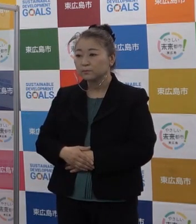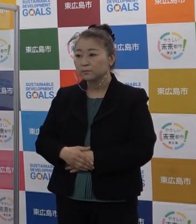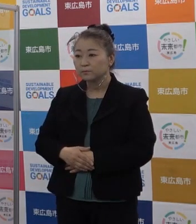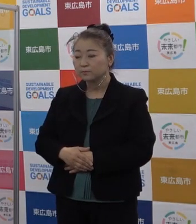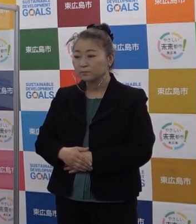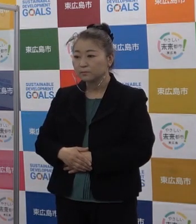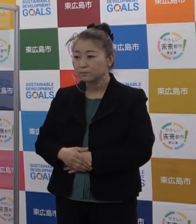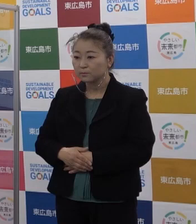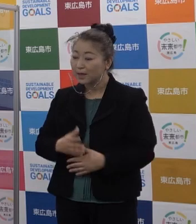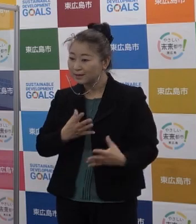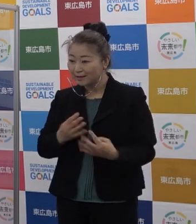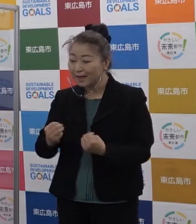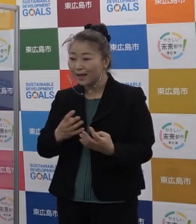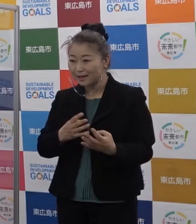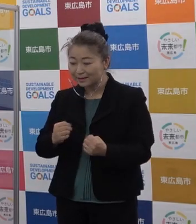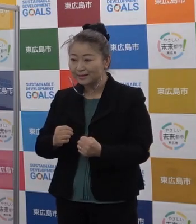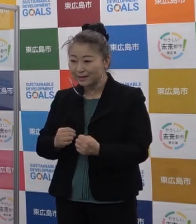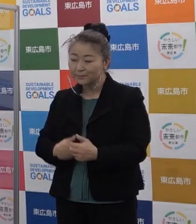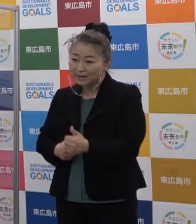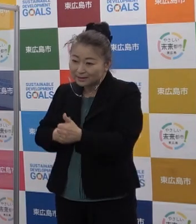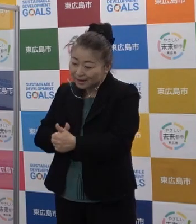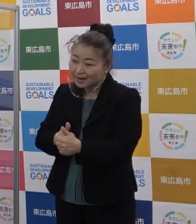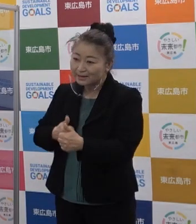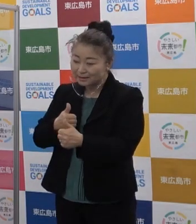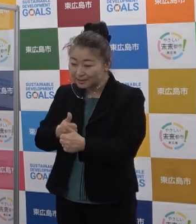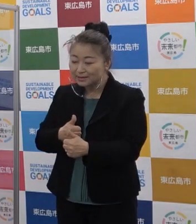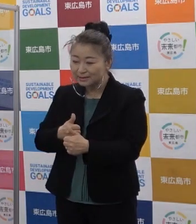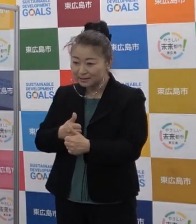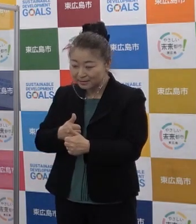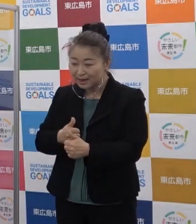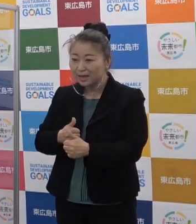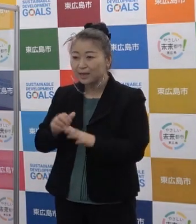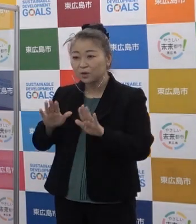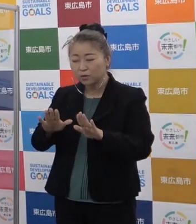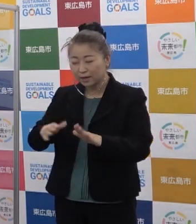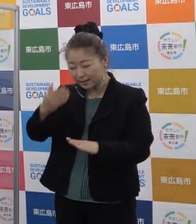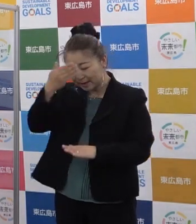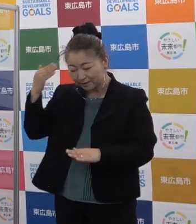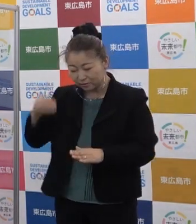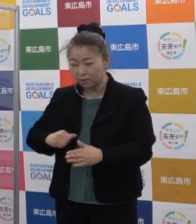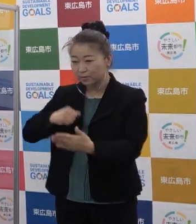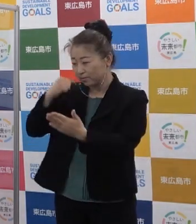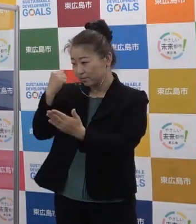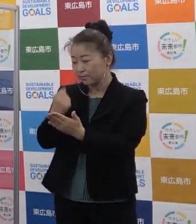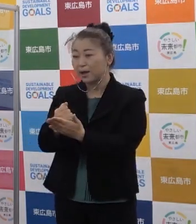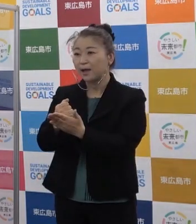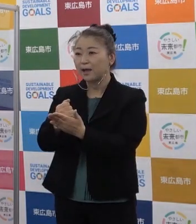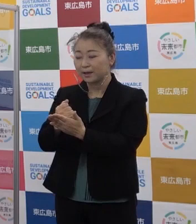まあ、何回かチャレンジしながらなかなかうまくいかなかったんですけど今回これを取ることができたというのは、